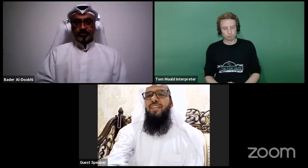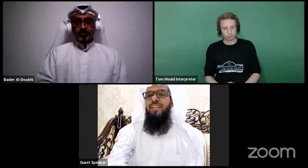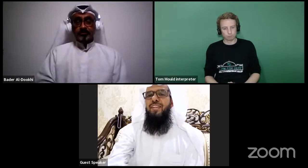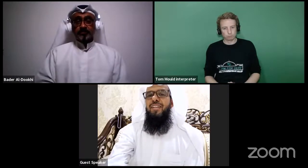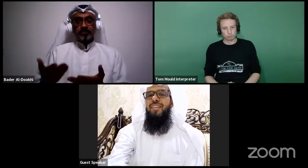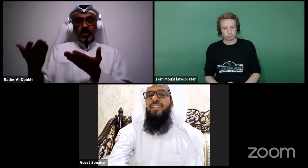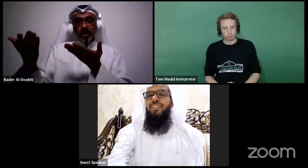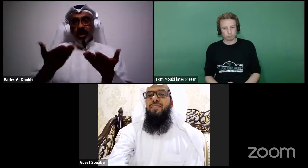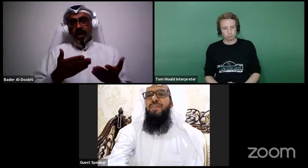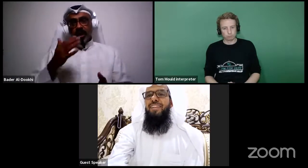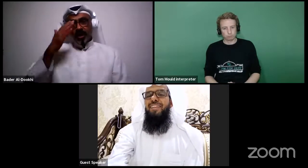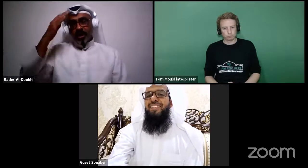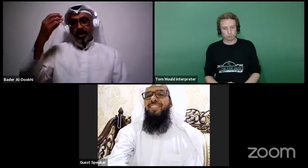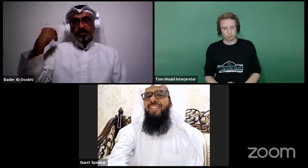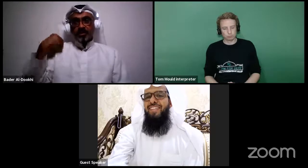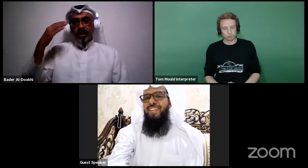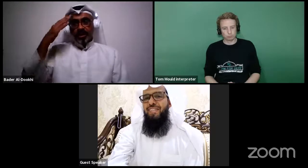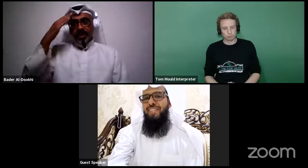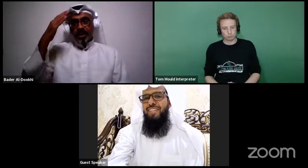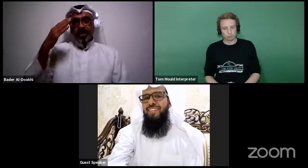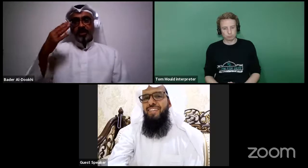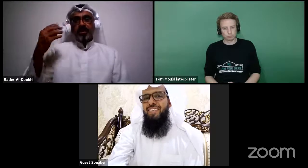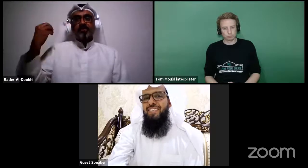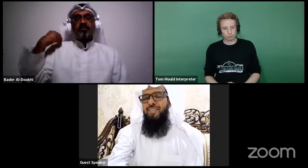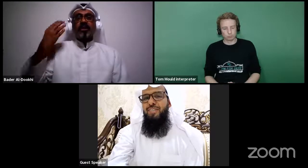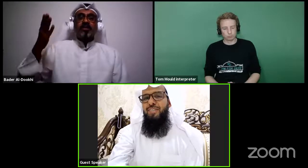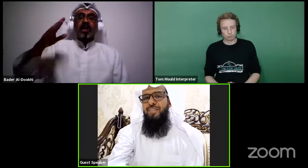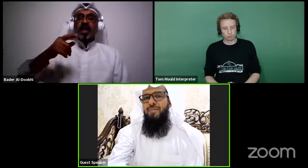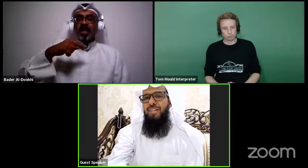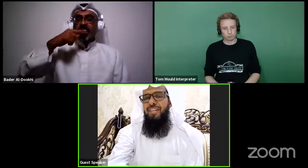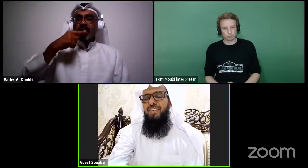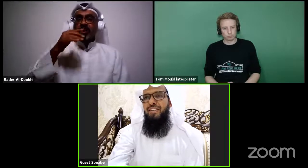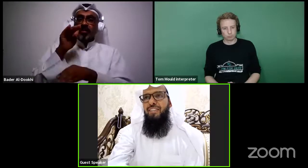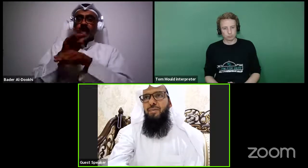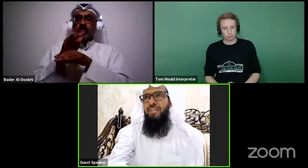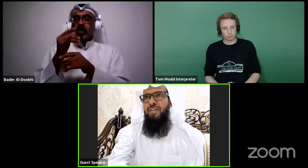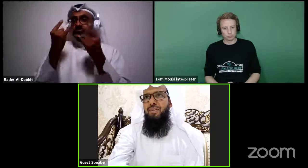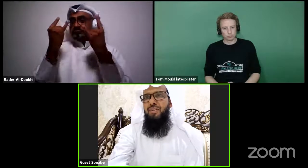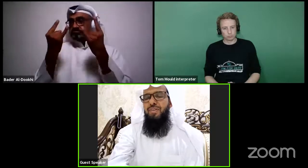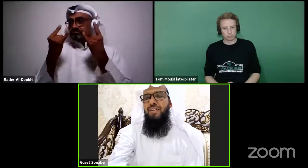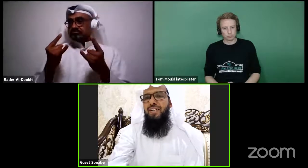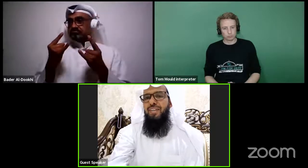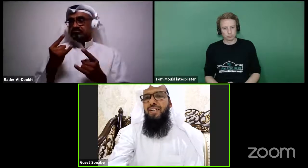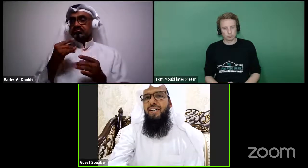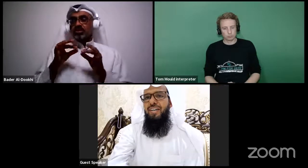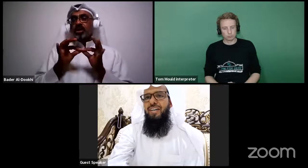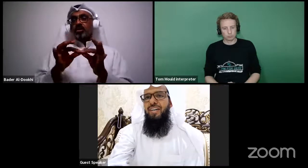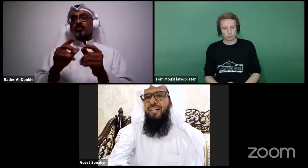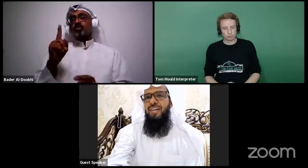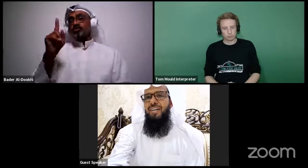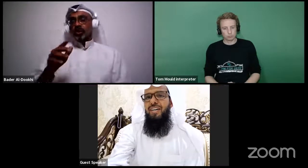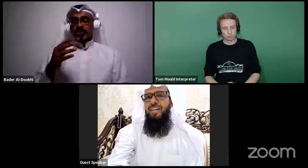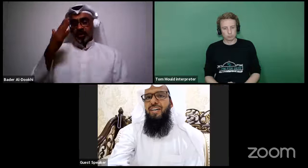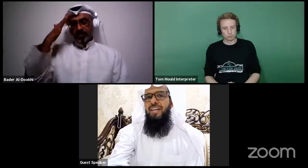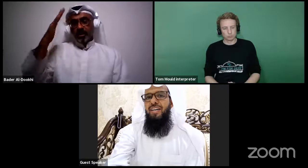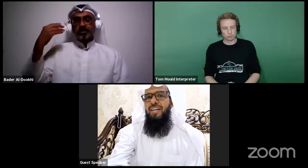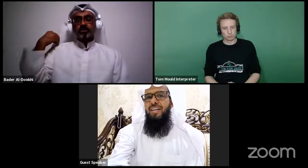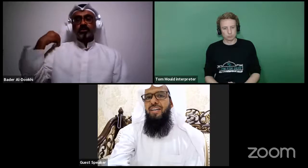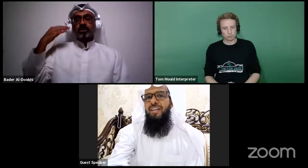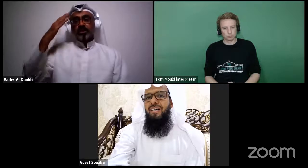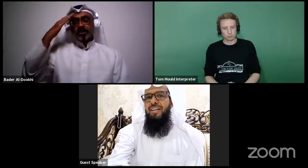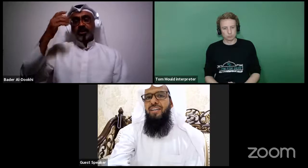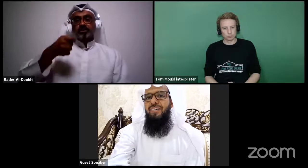شيخنا، بارك فيكم، أثابكم الله لهذه الكلمات والمحاضرة القيمة. استودعكم الله الذي لا تضيع ودائعه. Allah يبارك فيكم. السلام